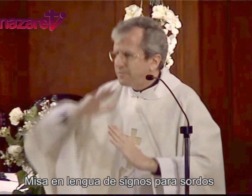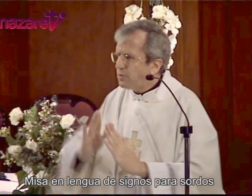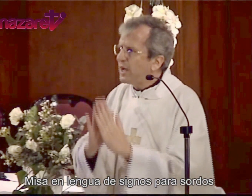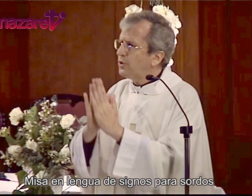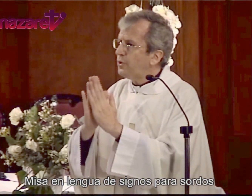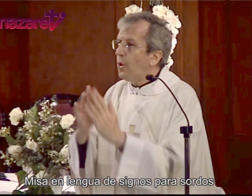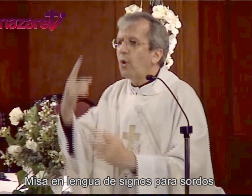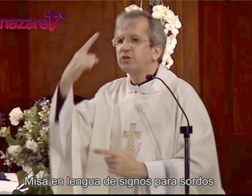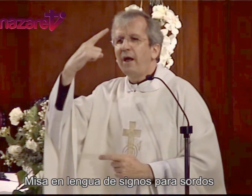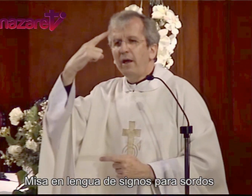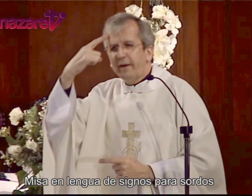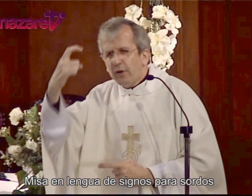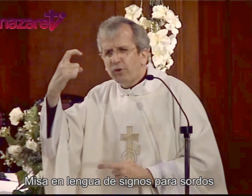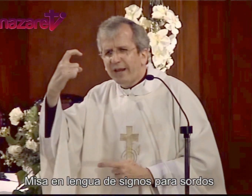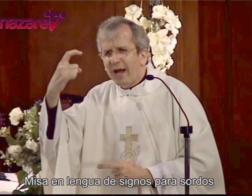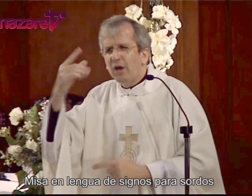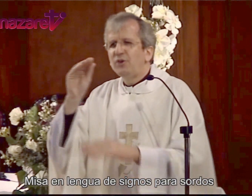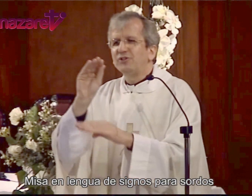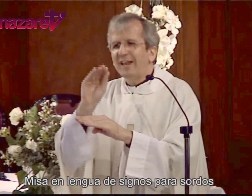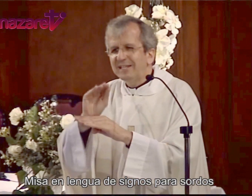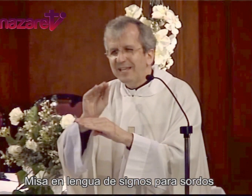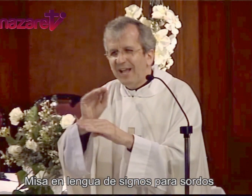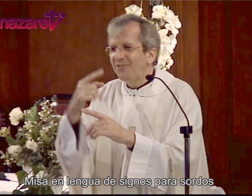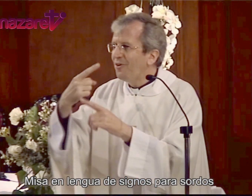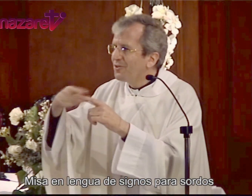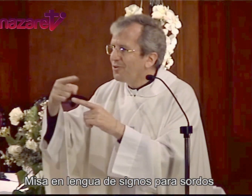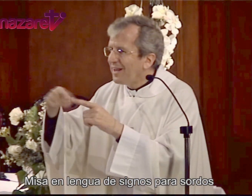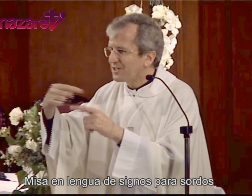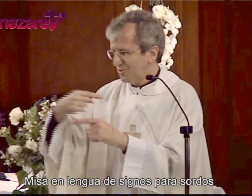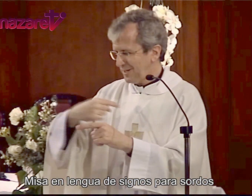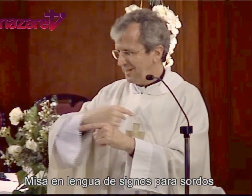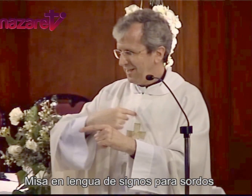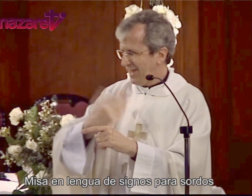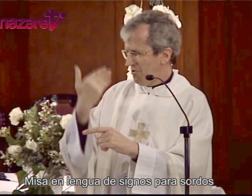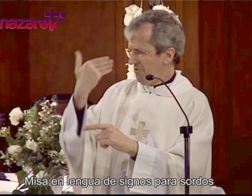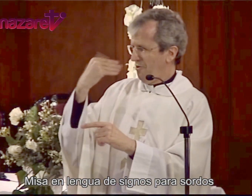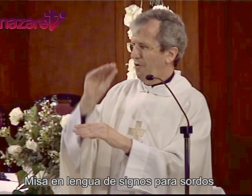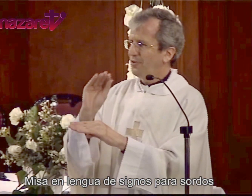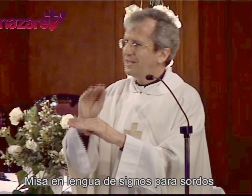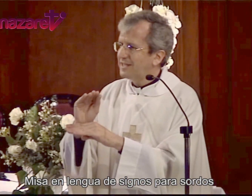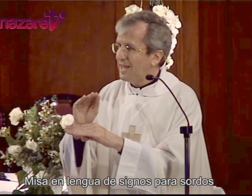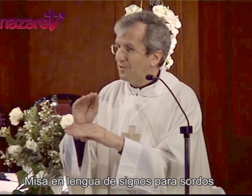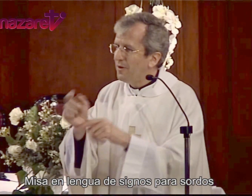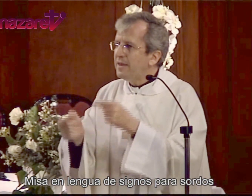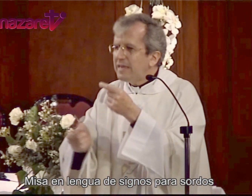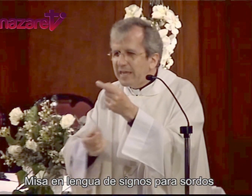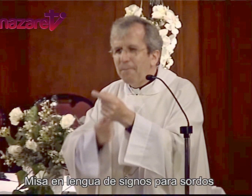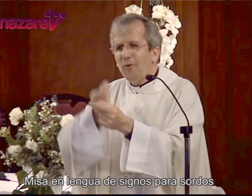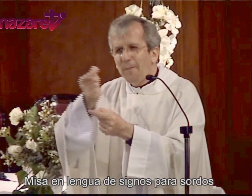el Espíritu Santo Os recordará Y os irá enseñando Todas las cosas Que yo Os he enseñado Y que poco a